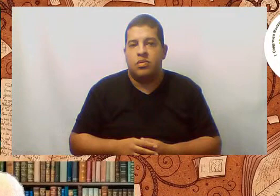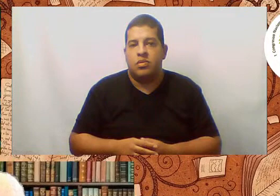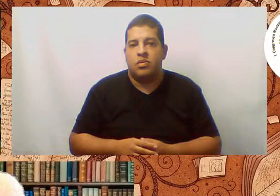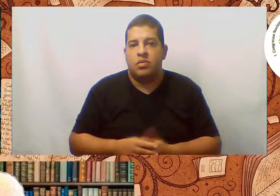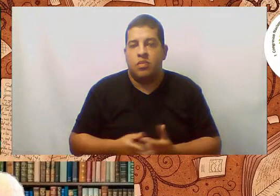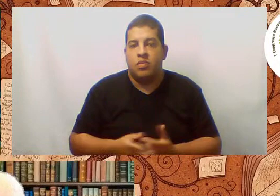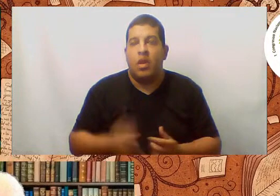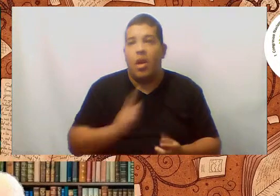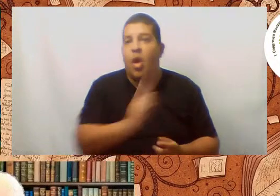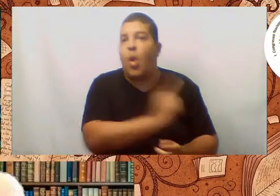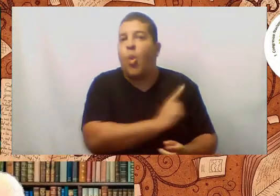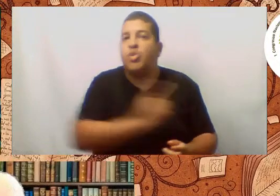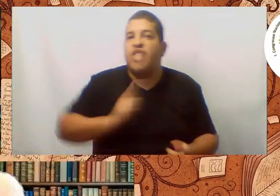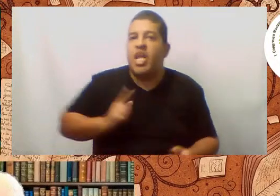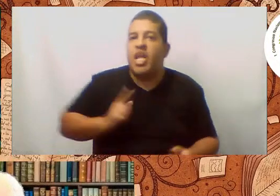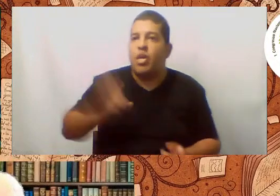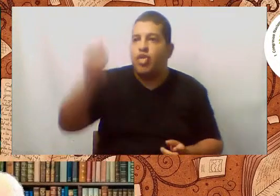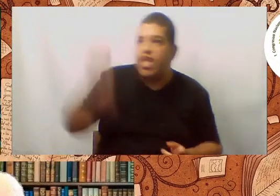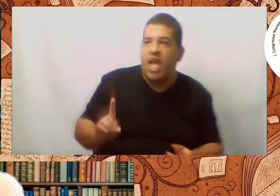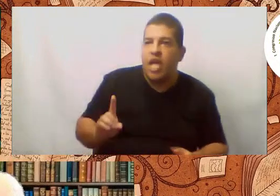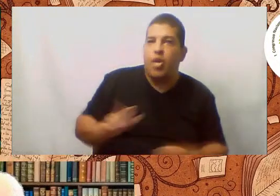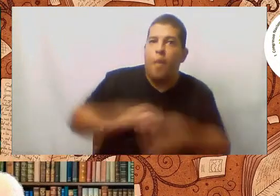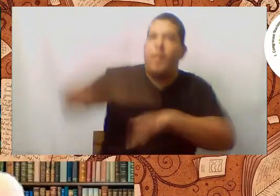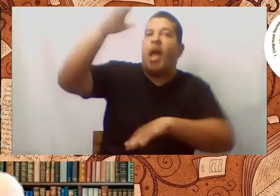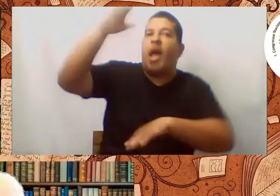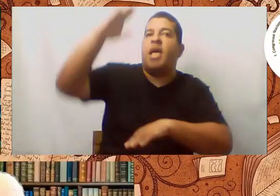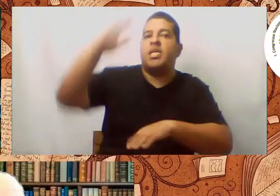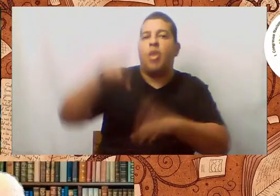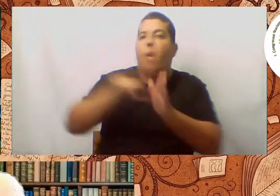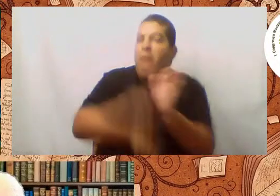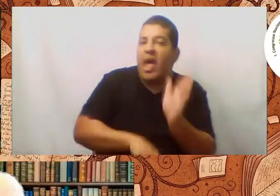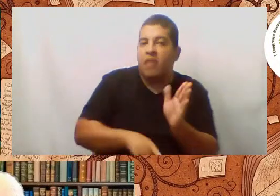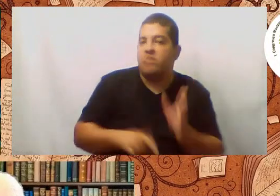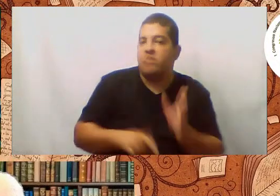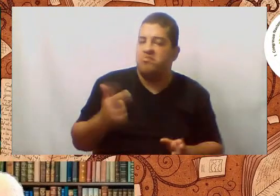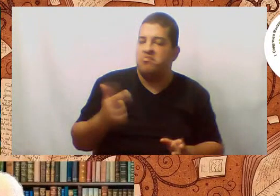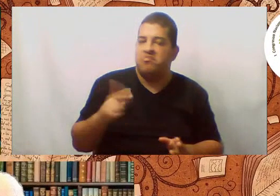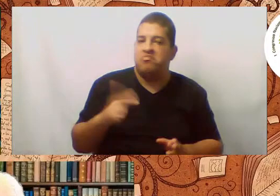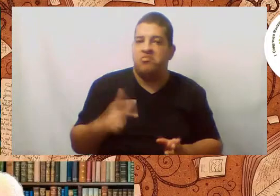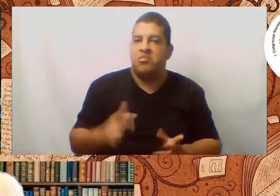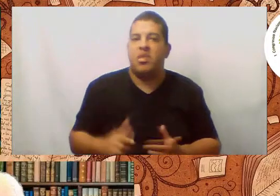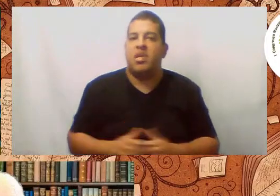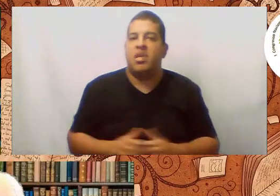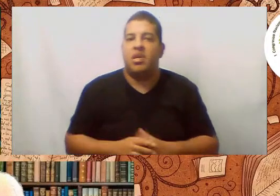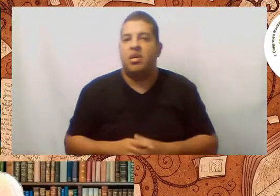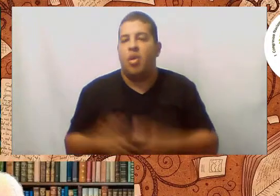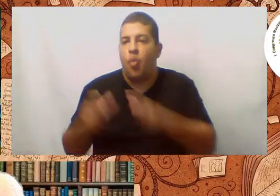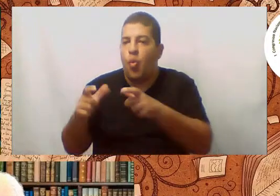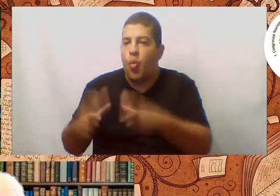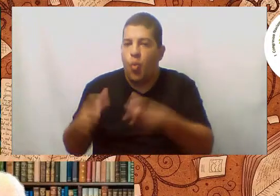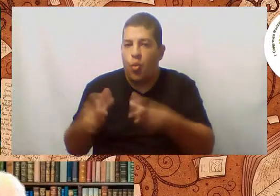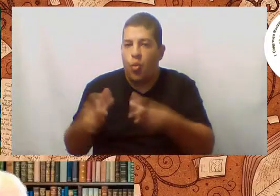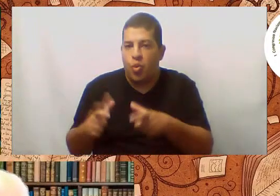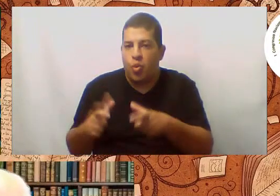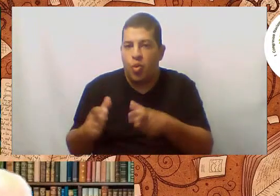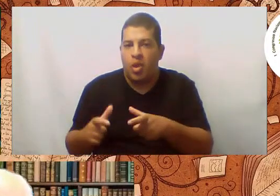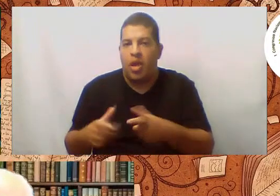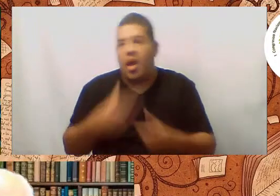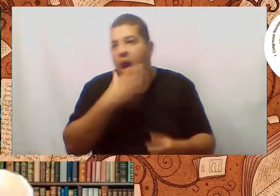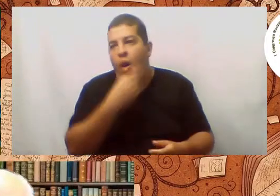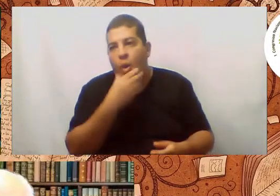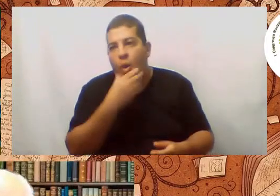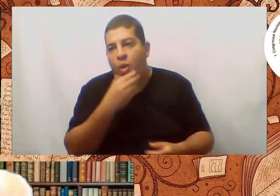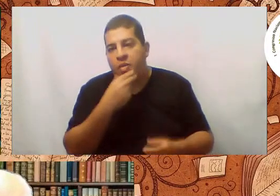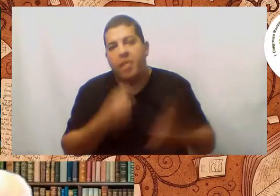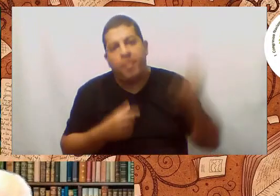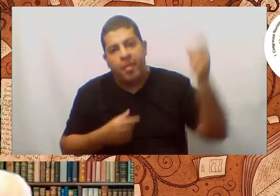gênero tem mais direitos sobre os outros, né? Eu acho que foi esse lugar, né, que os homens se colocaram